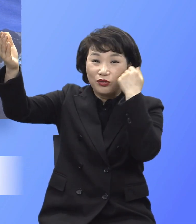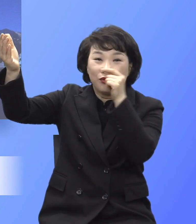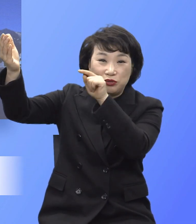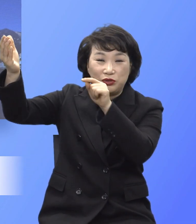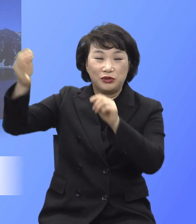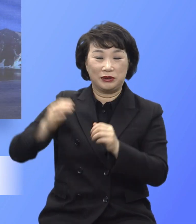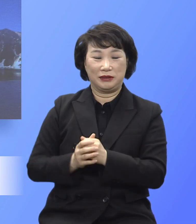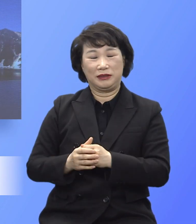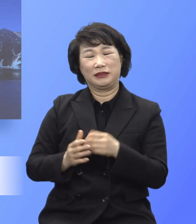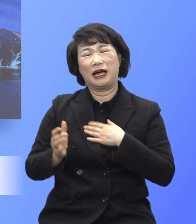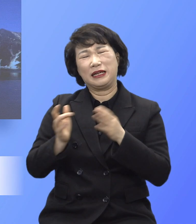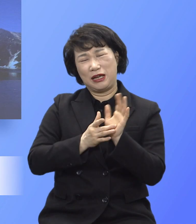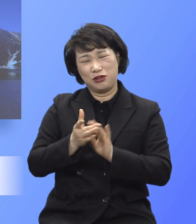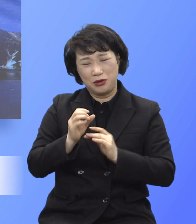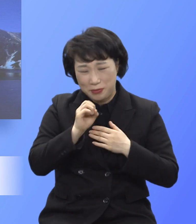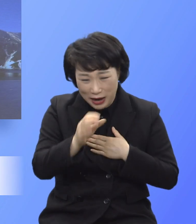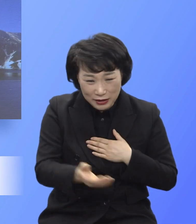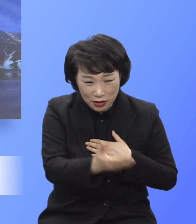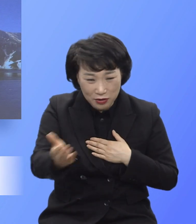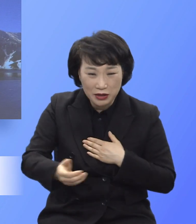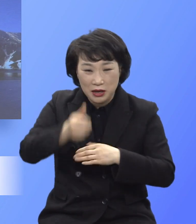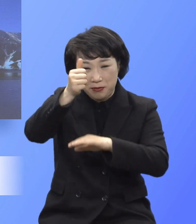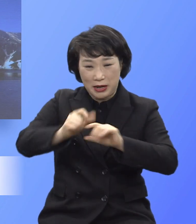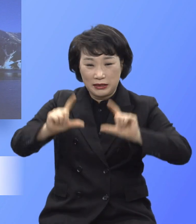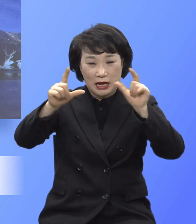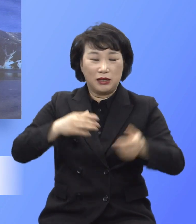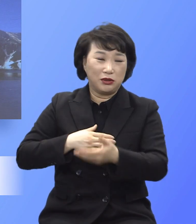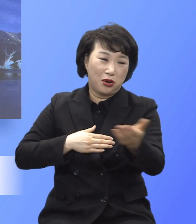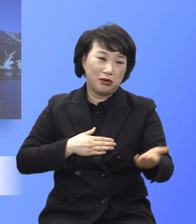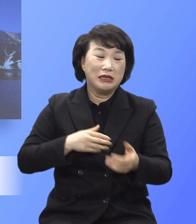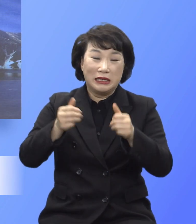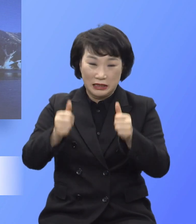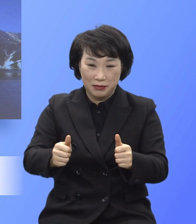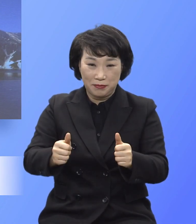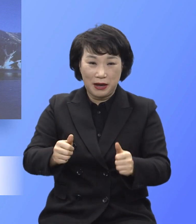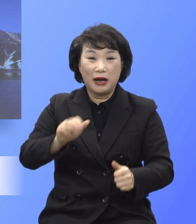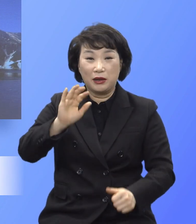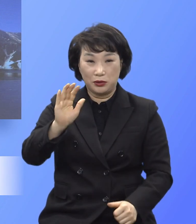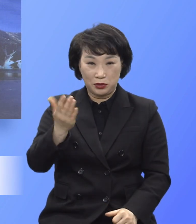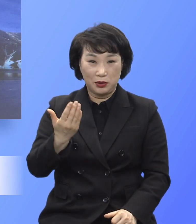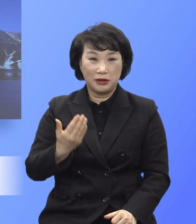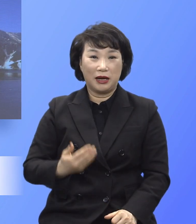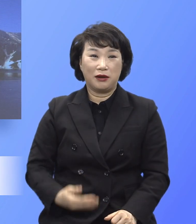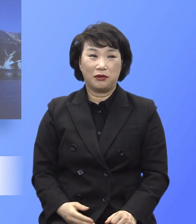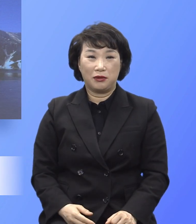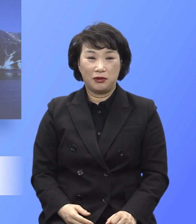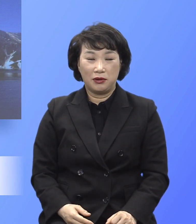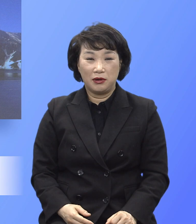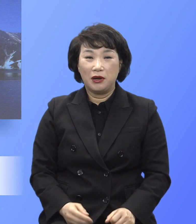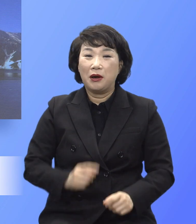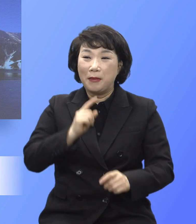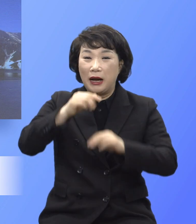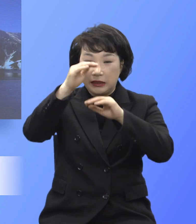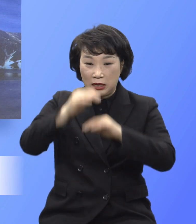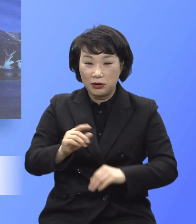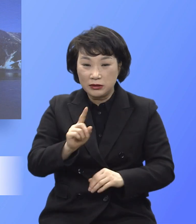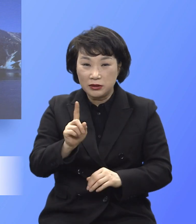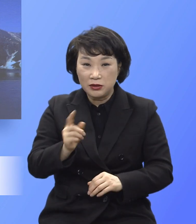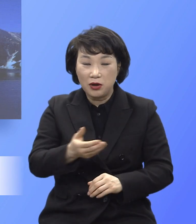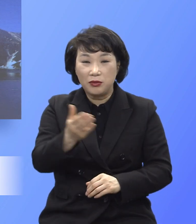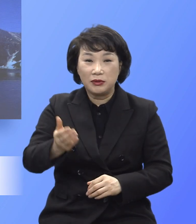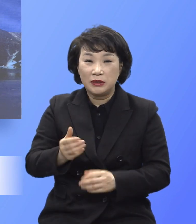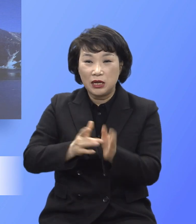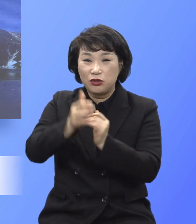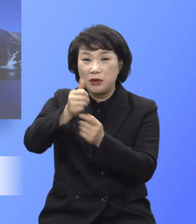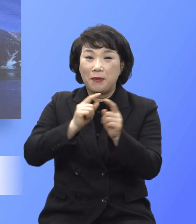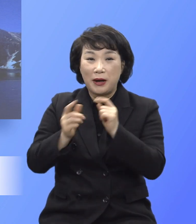있으니 내가 한 그 말이 마지막 날에 너를 심판하게 될 것이다. 이 말은 하나님 말씀을